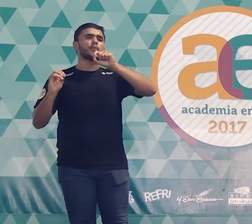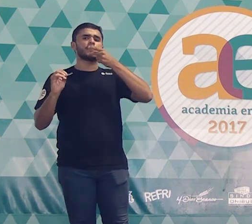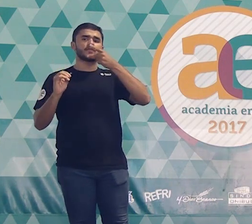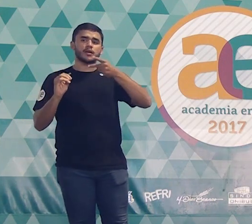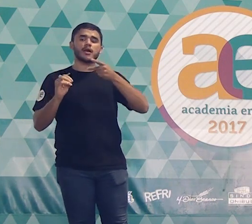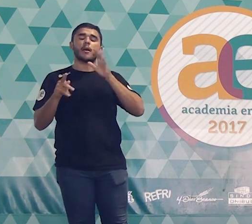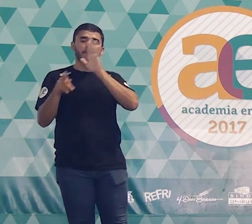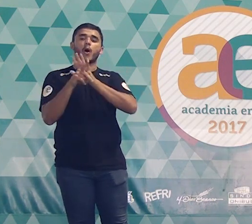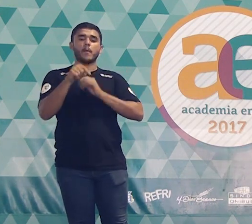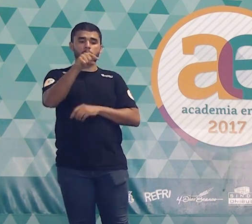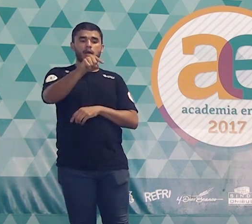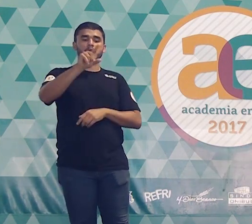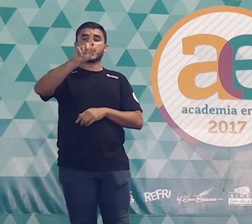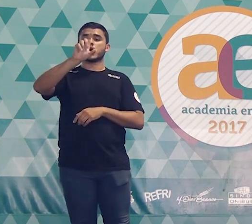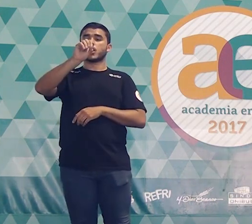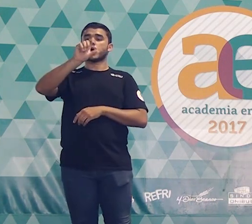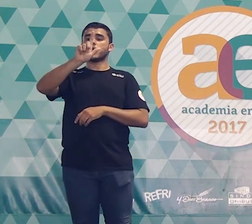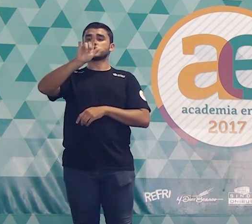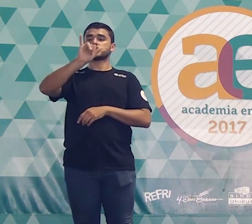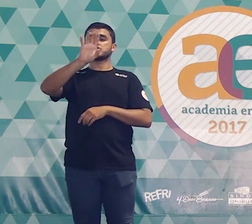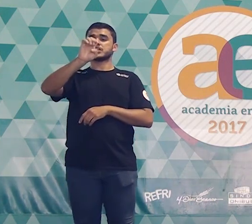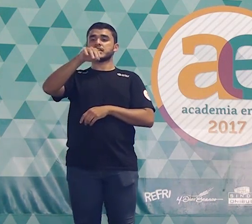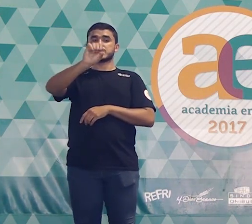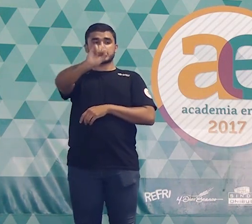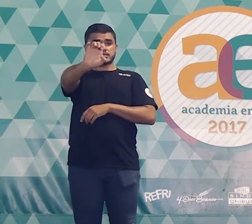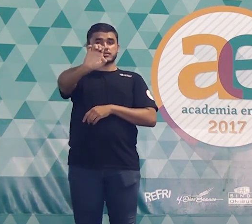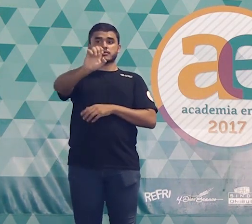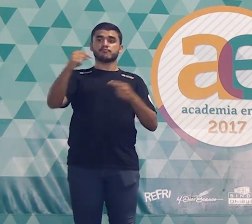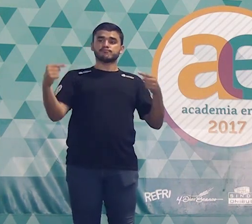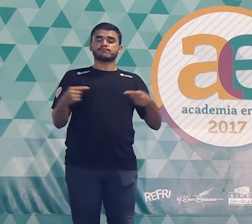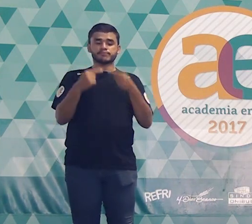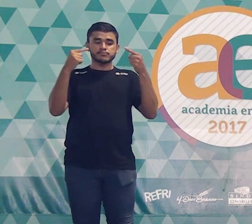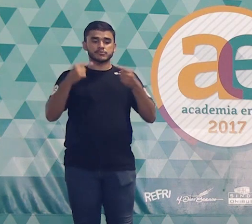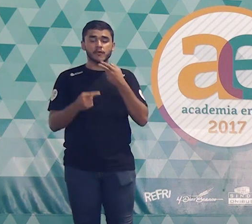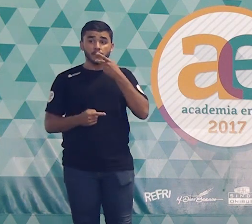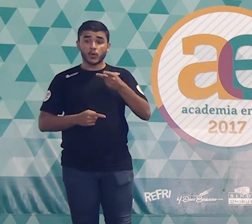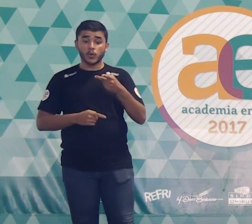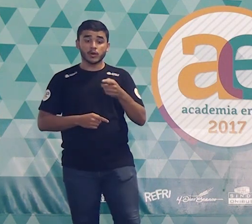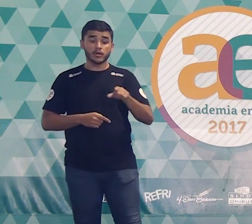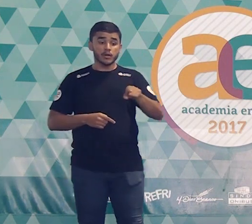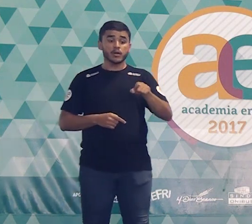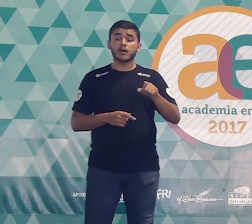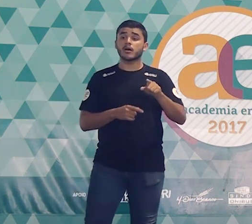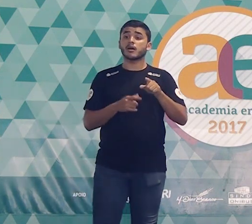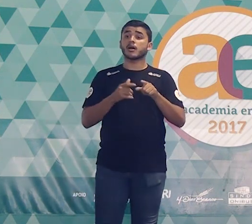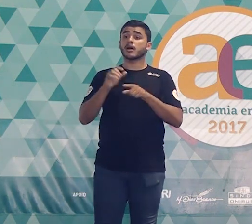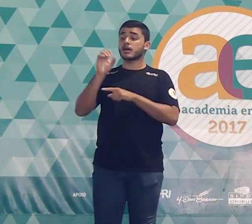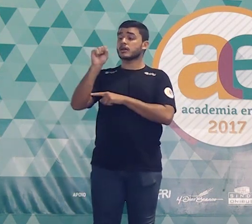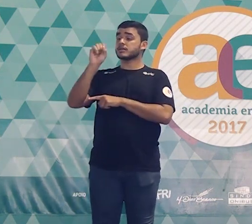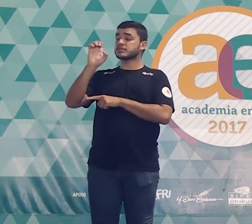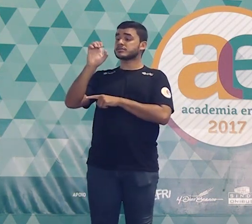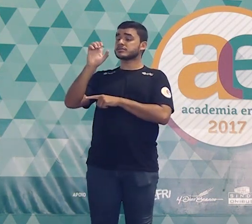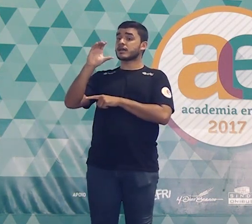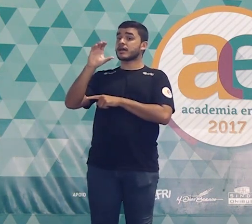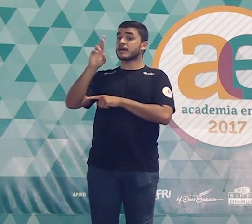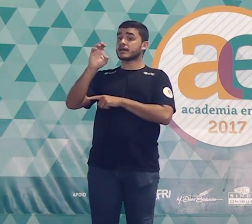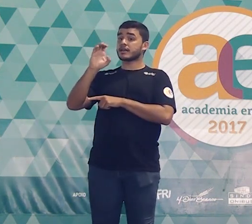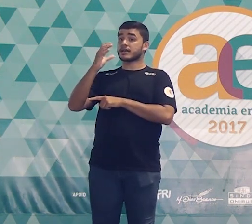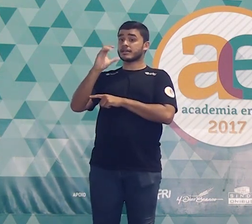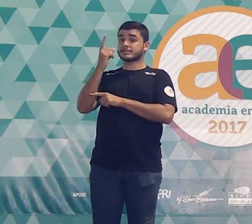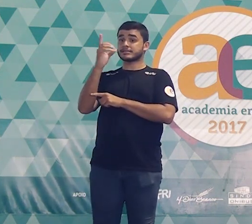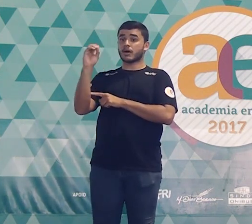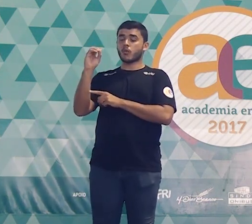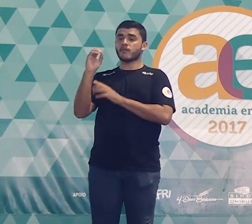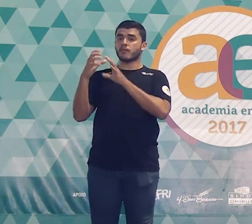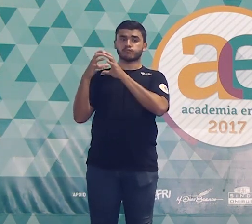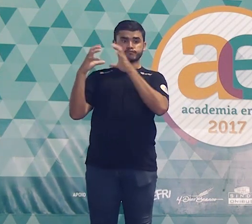dizer que o complexo de Golgi está aumentado. Porque se a célula tem a função de secretar, quem é que secreta na célula? O complexo de Golgi. Então ele tem que estar aumentado, tem que estar em